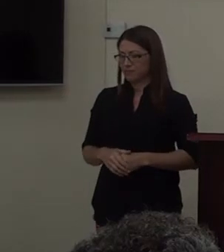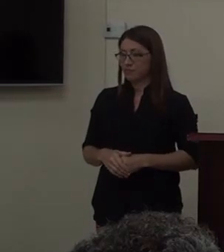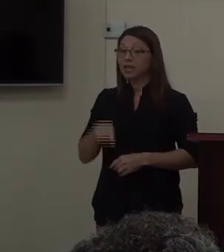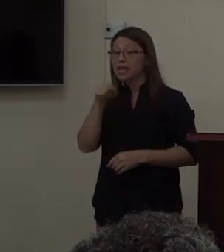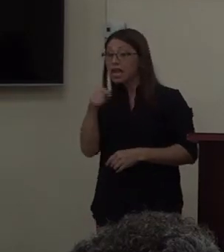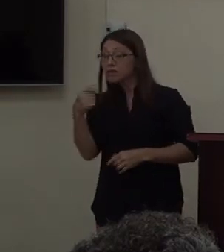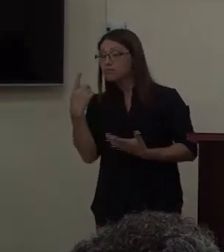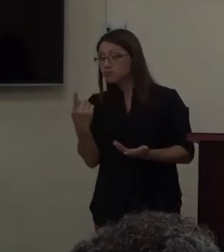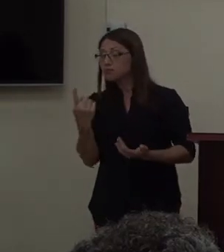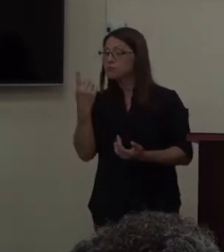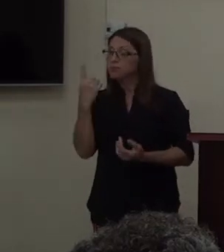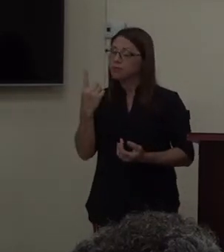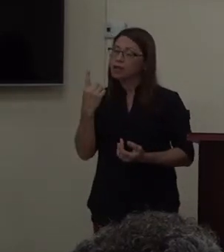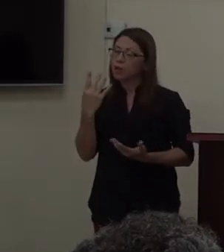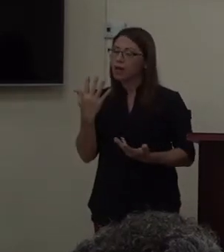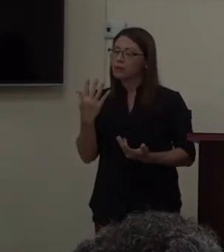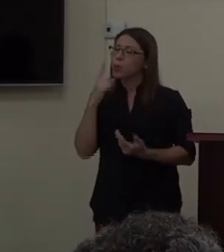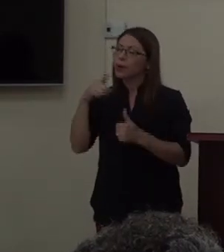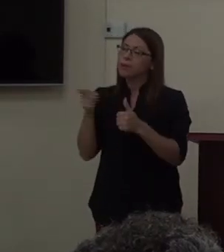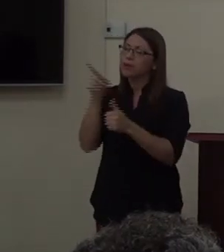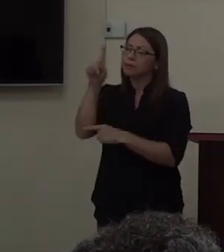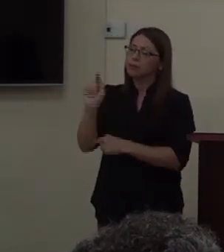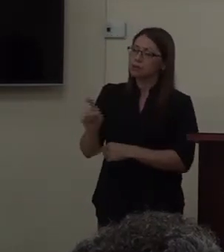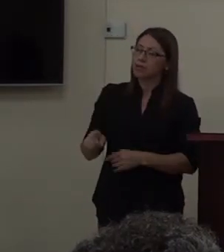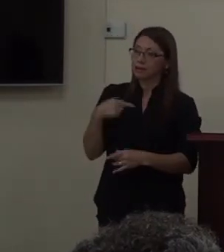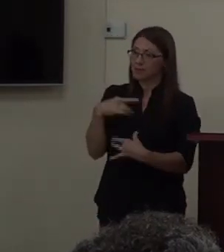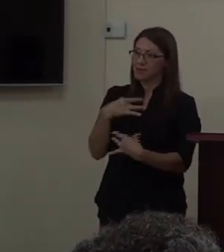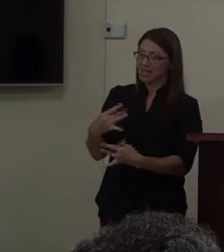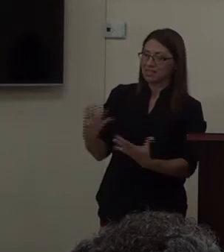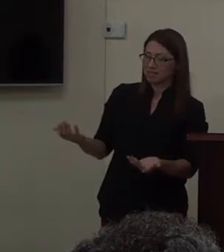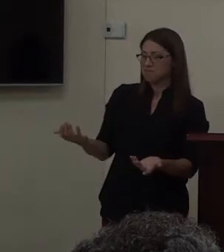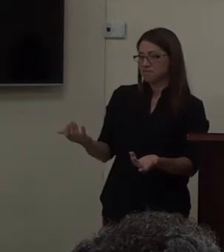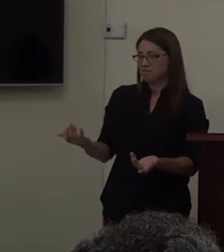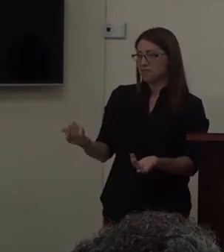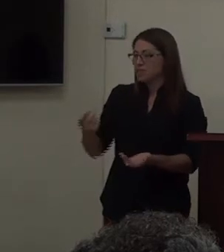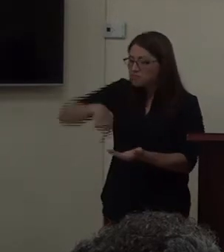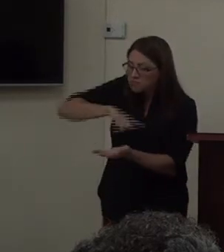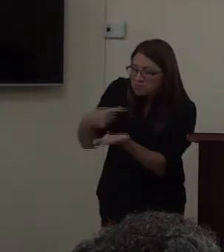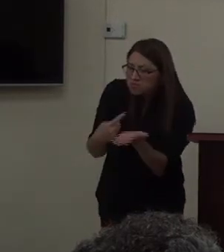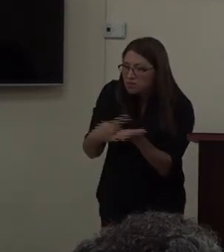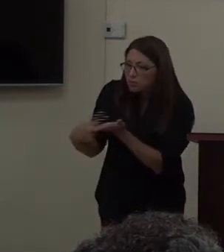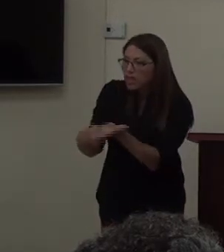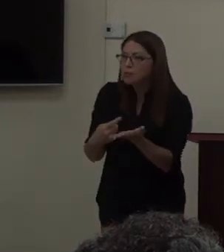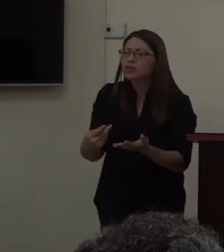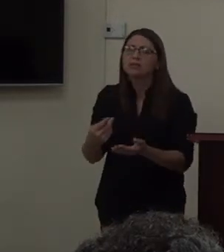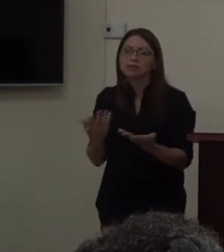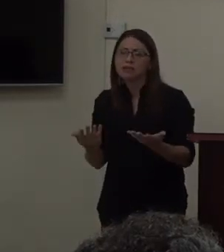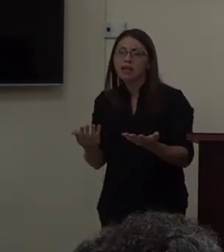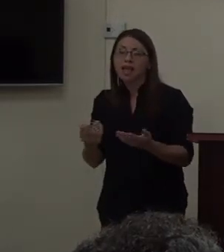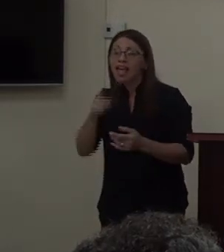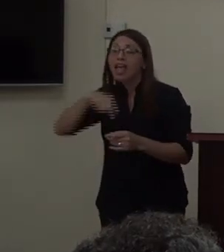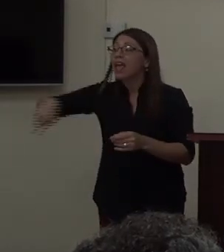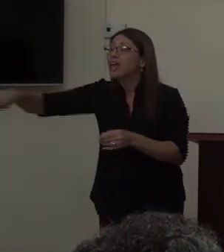aquí vendría una primera pregunta que me gustaría, digamos, que supiéramos, es que, ¿qué papel podrían jugar